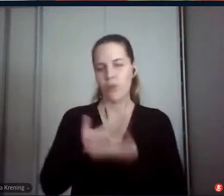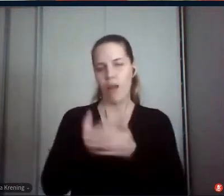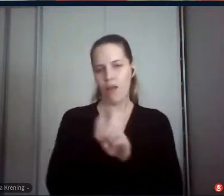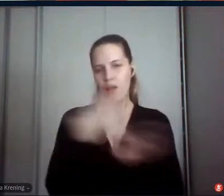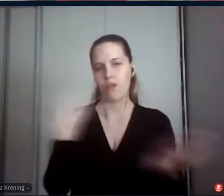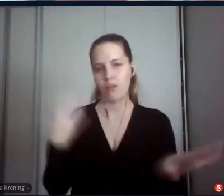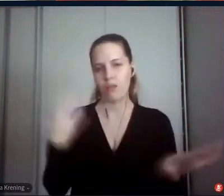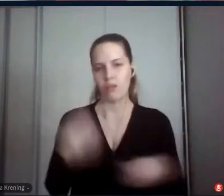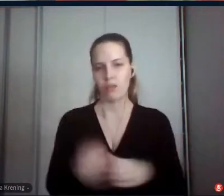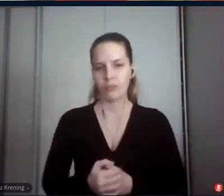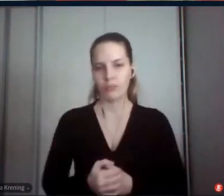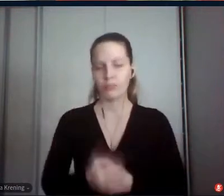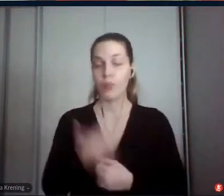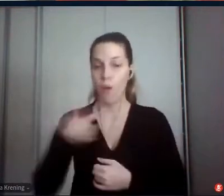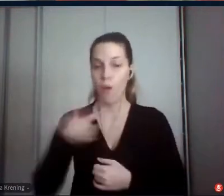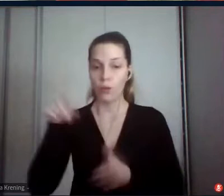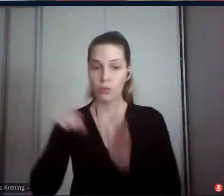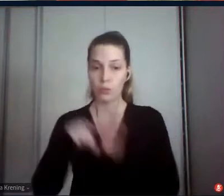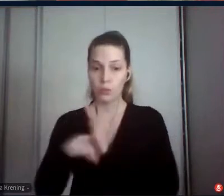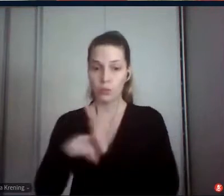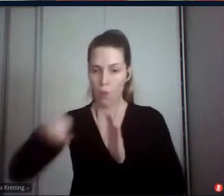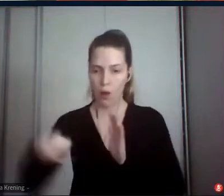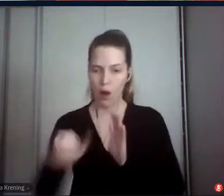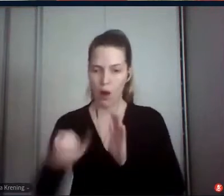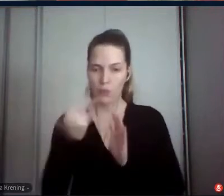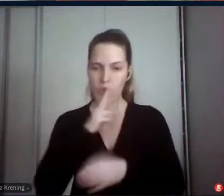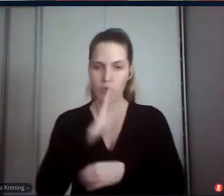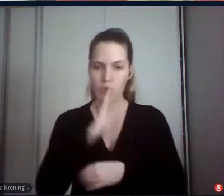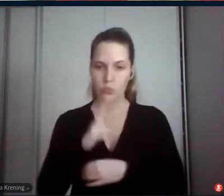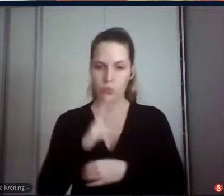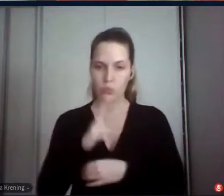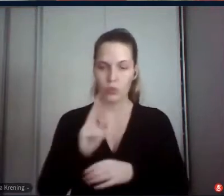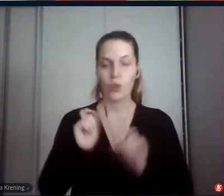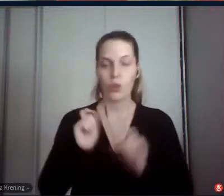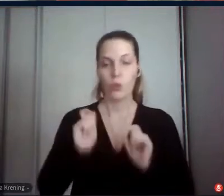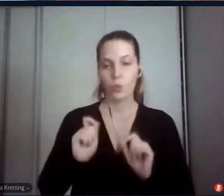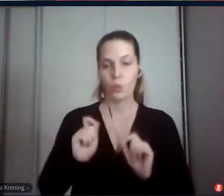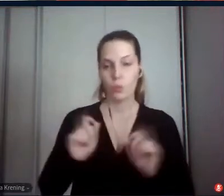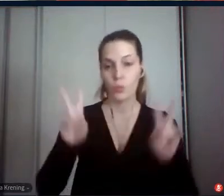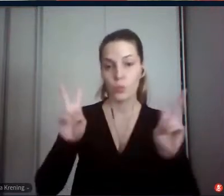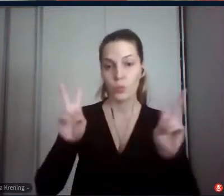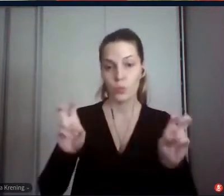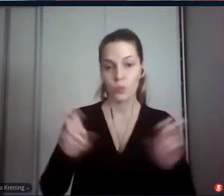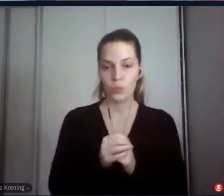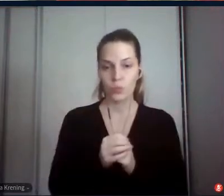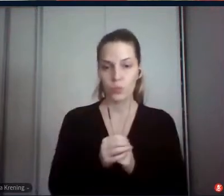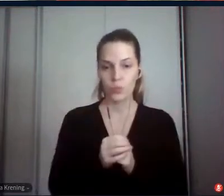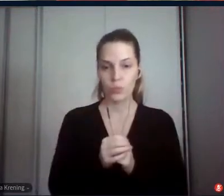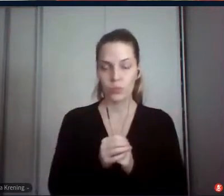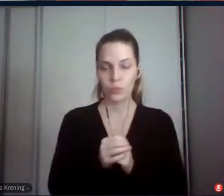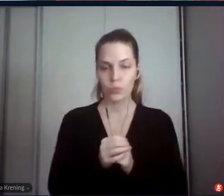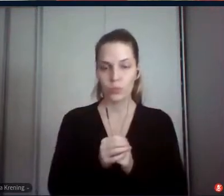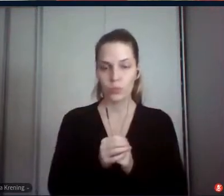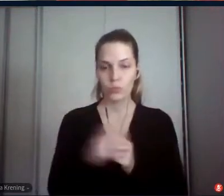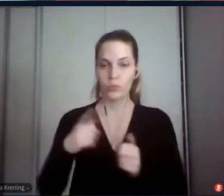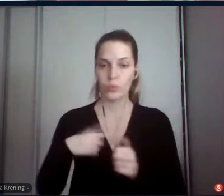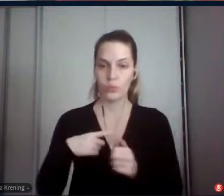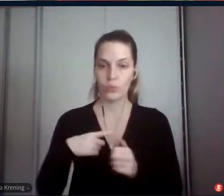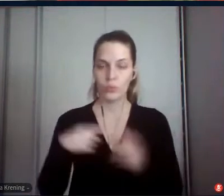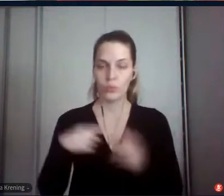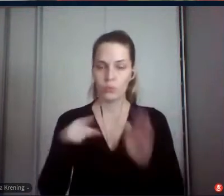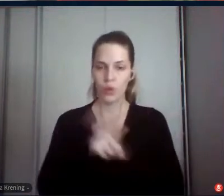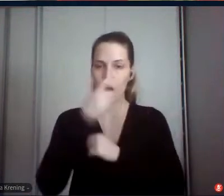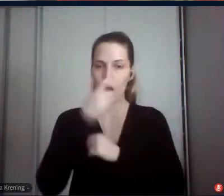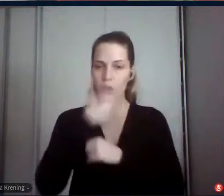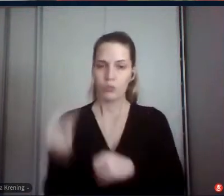ali, que é sobre tem uma pergunta dizendo, acho importante vocês pensarem na internet além